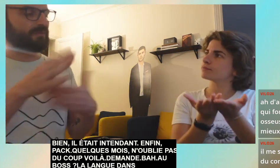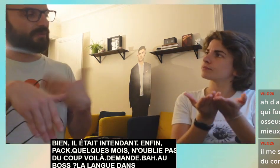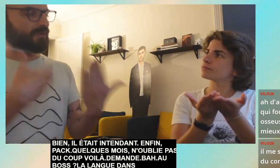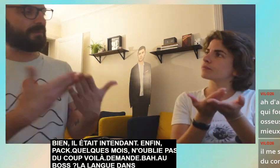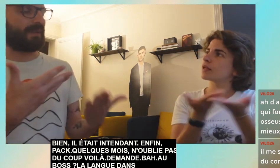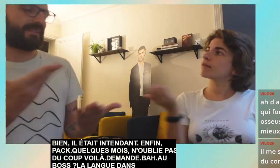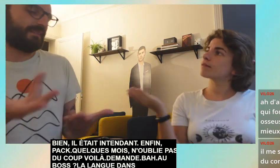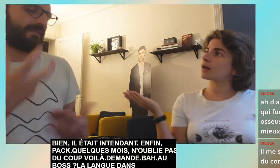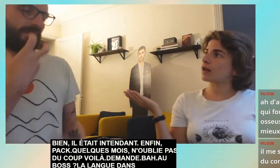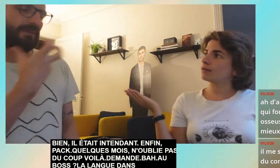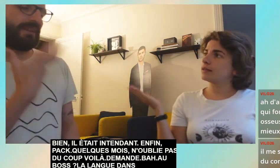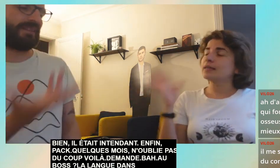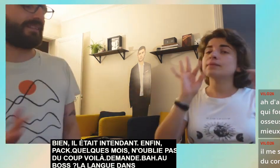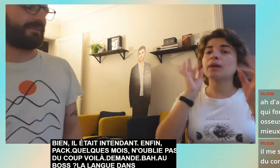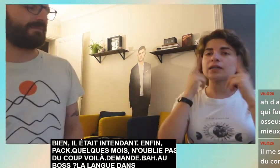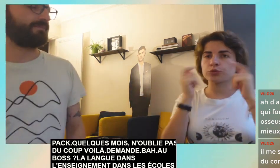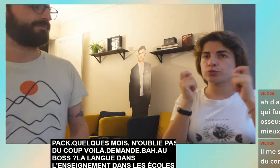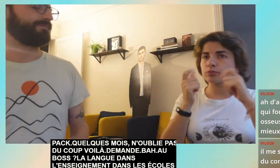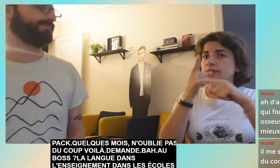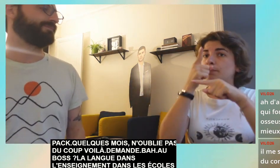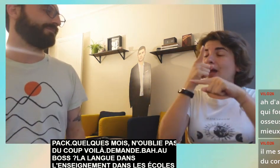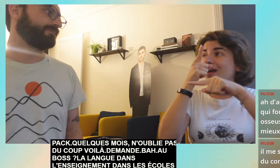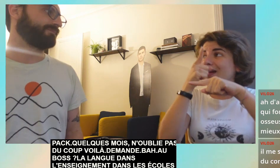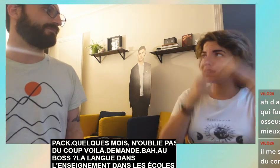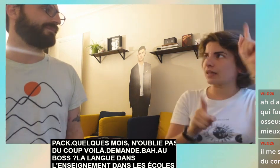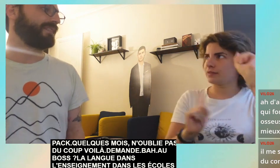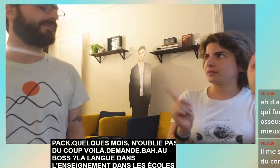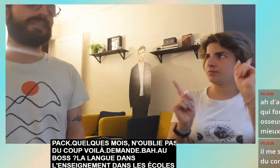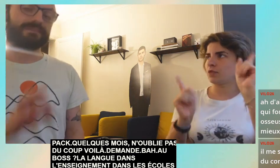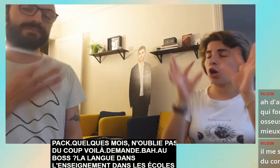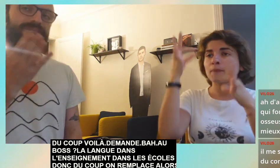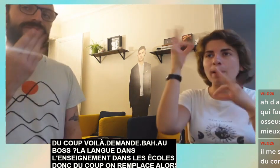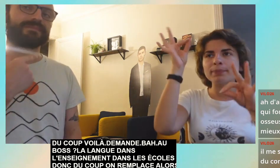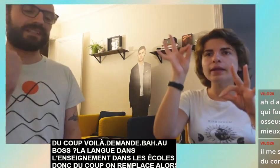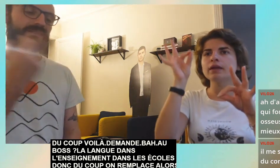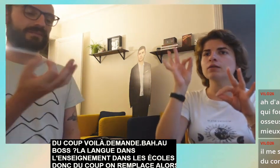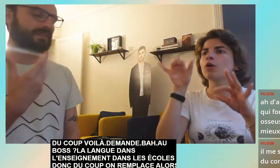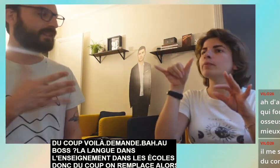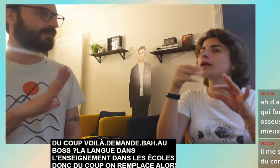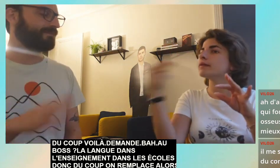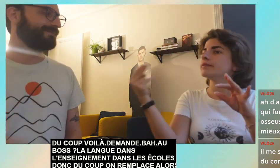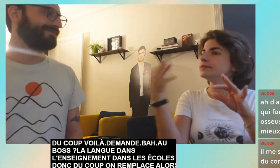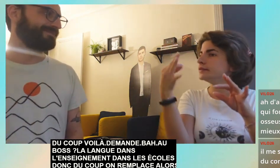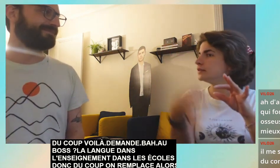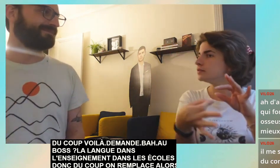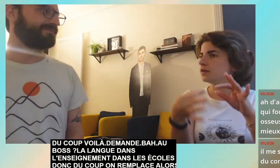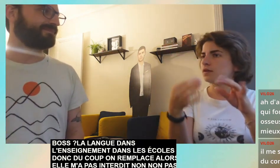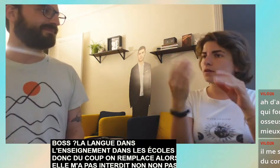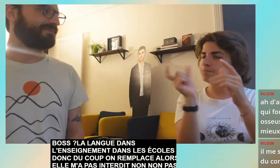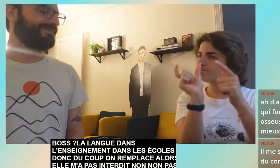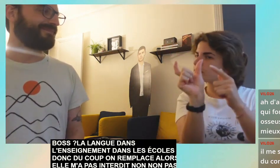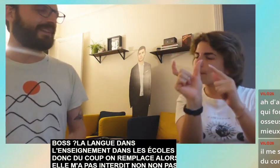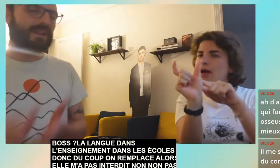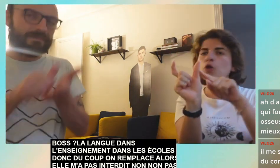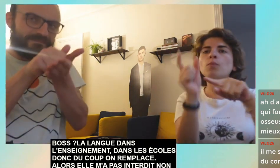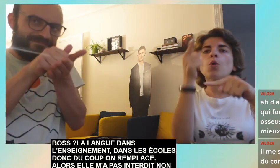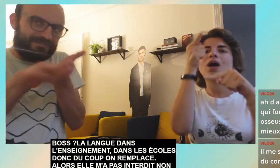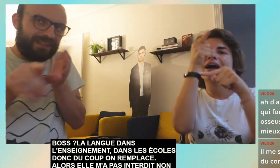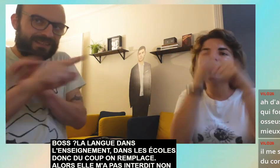coup, on remplace par l'oralisation. Mais attention, c'était pas interdit. Oui. Dans le papier, comme Yann dit, il n'y a pas le mot banni,